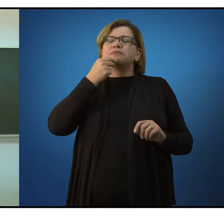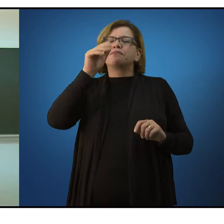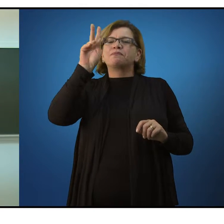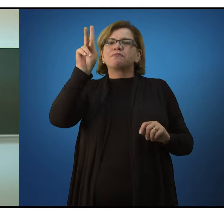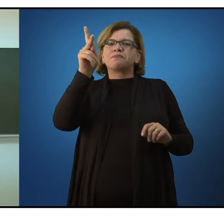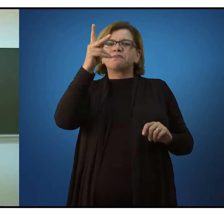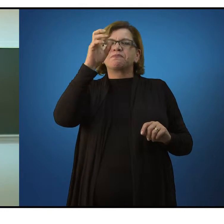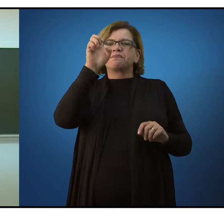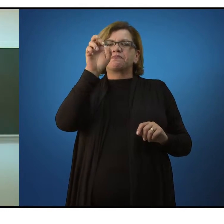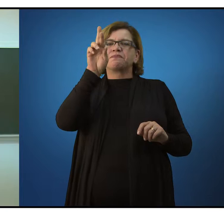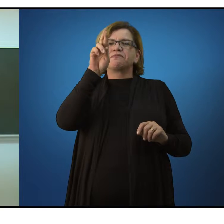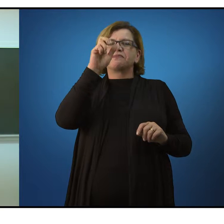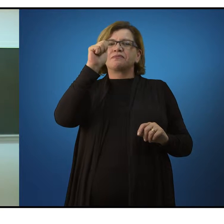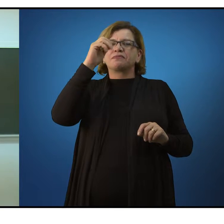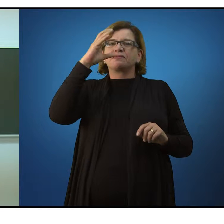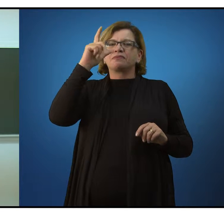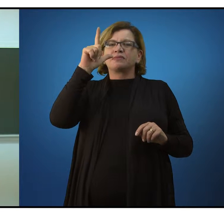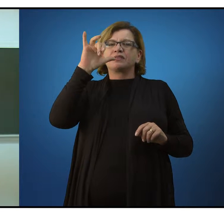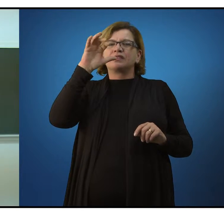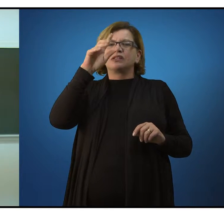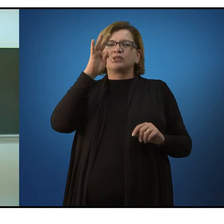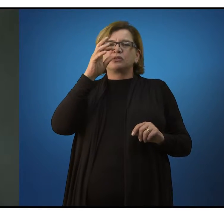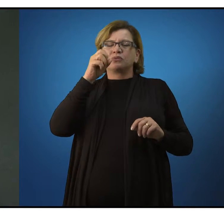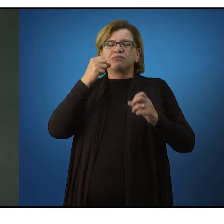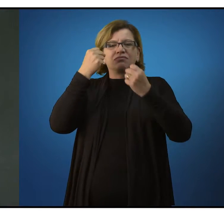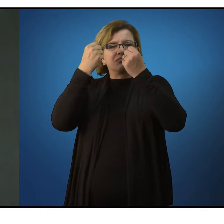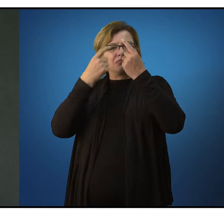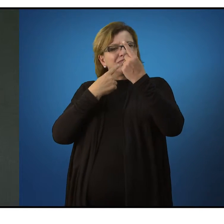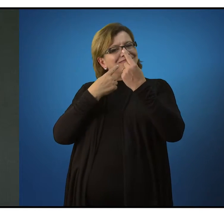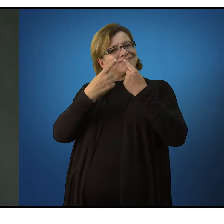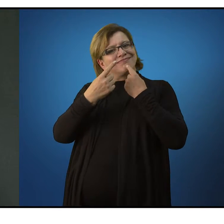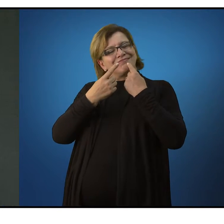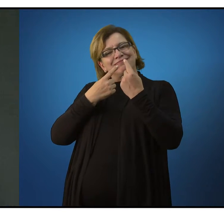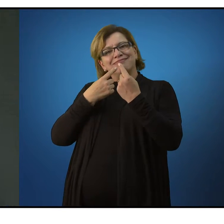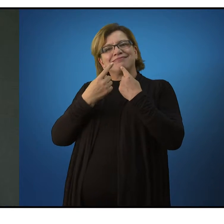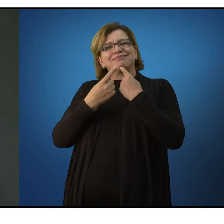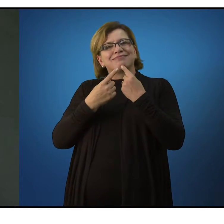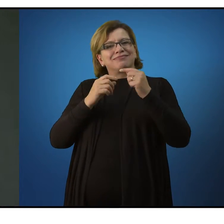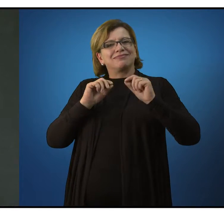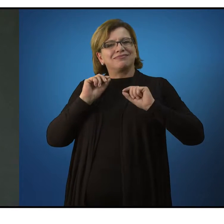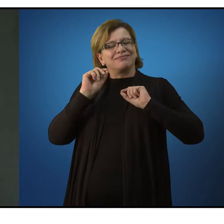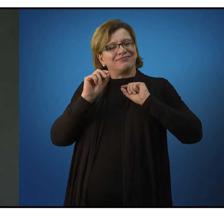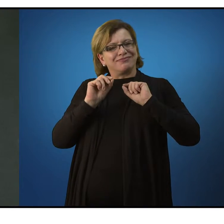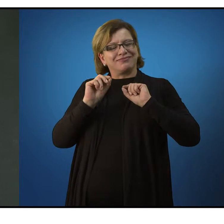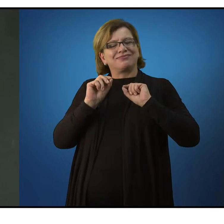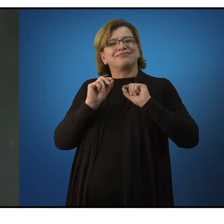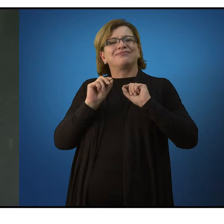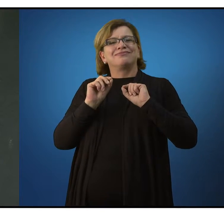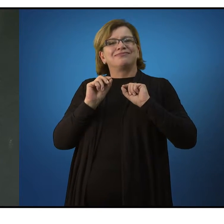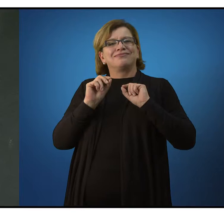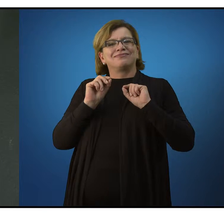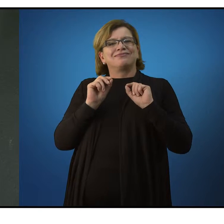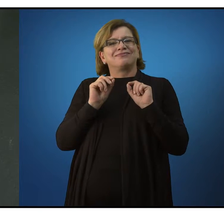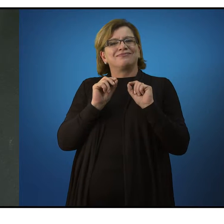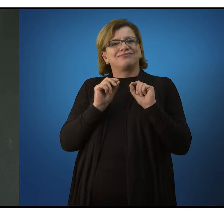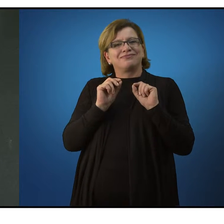tratando diretamente da dialética, que vai ser